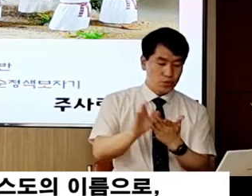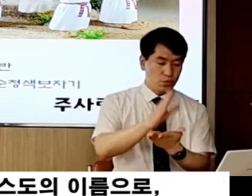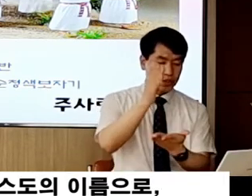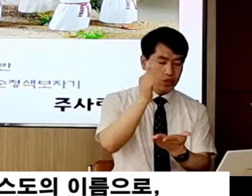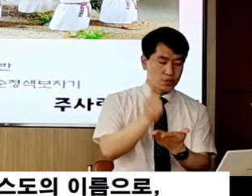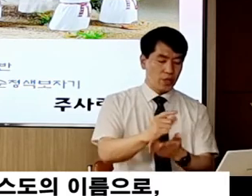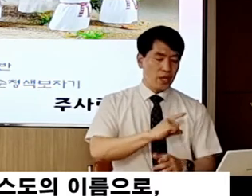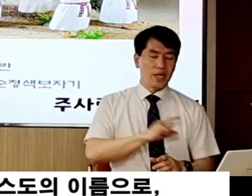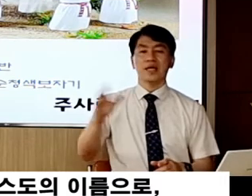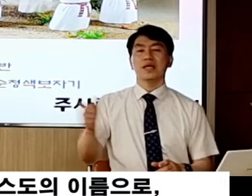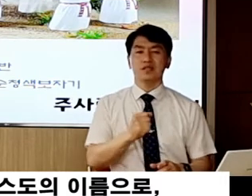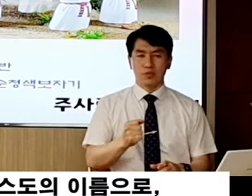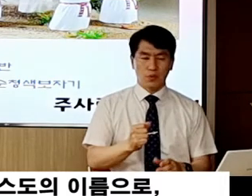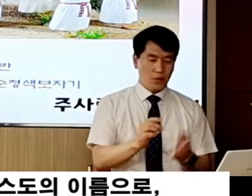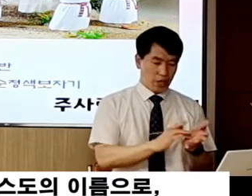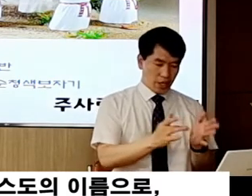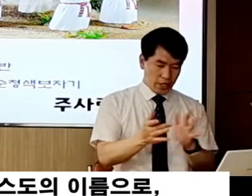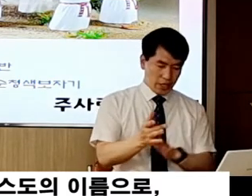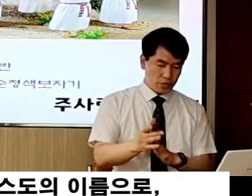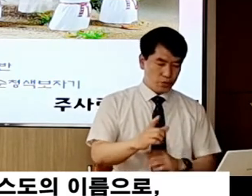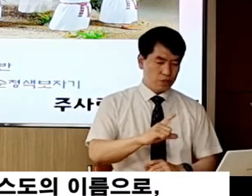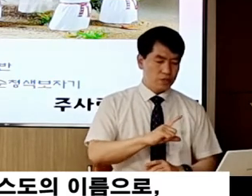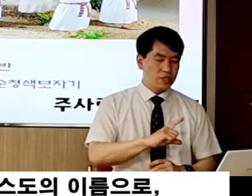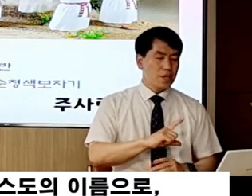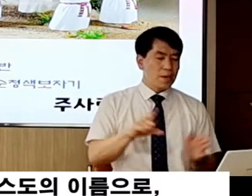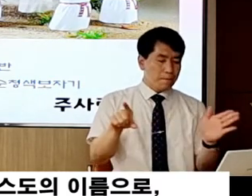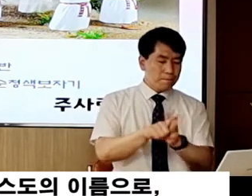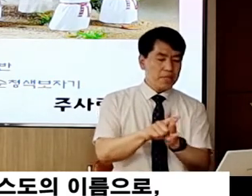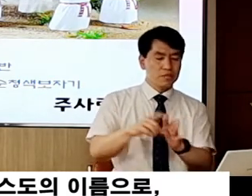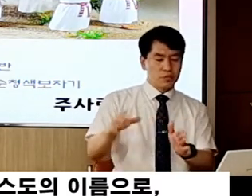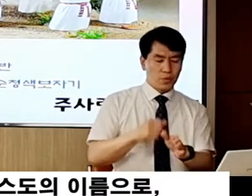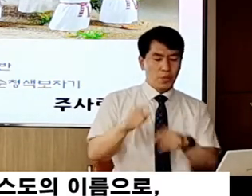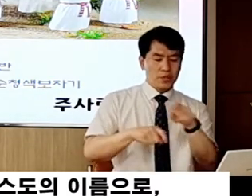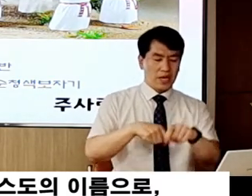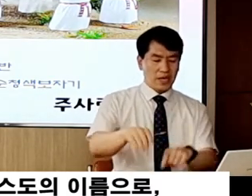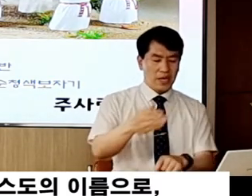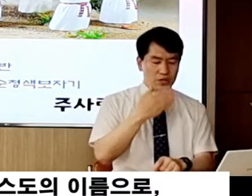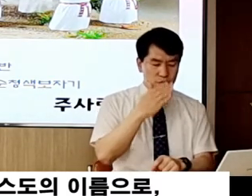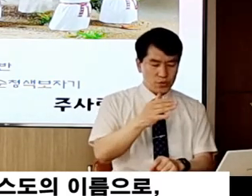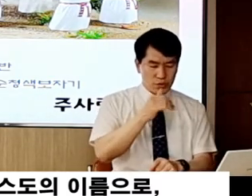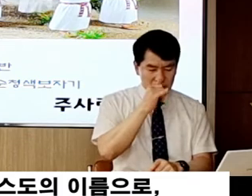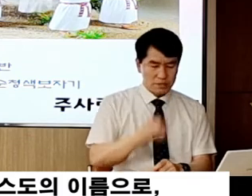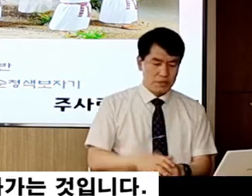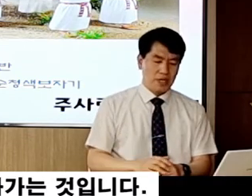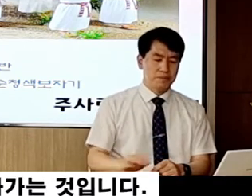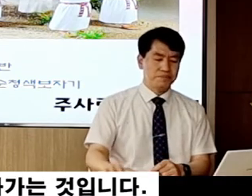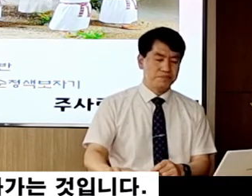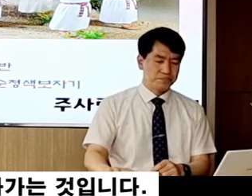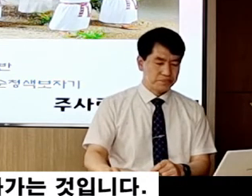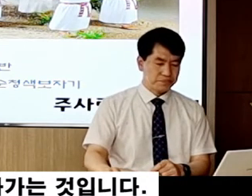예수 그리스도의 이름으로 예수님을 믿음으로 나아갈 수 있습니다.